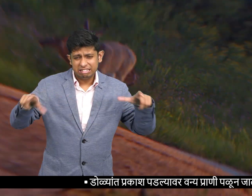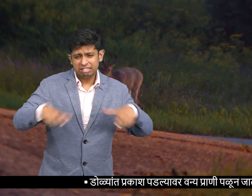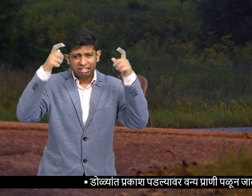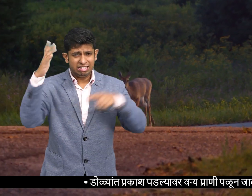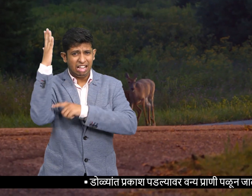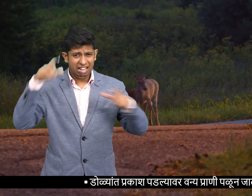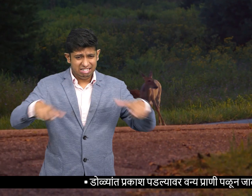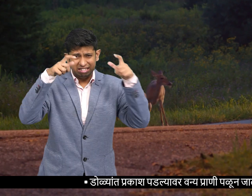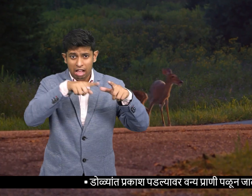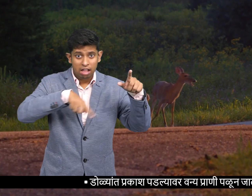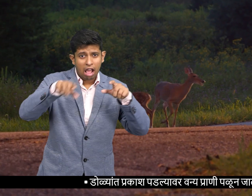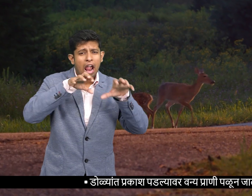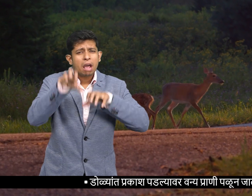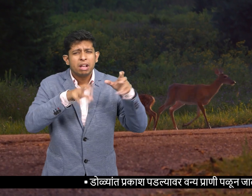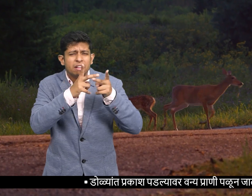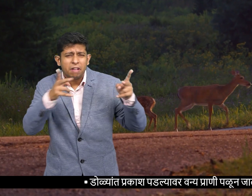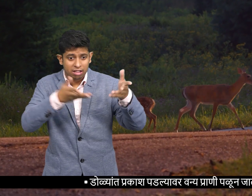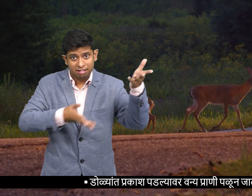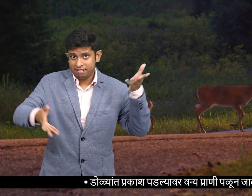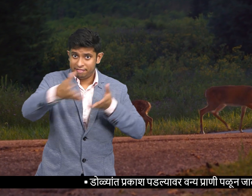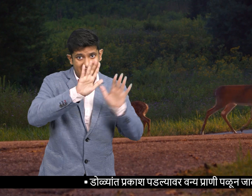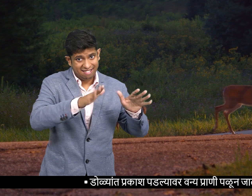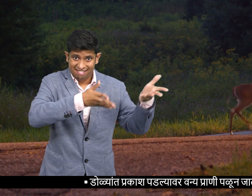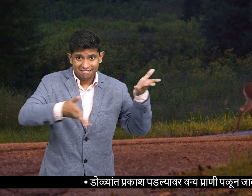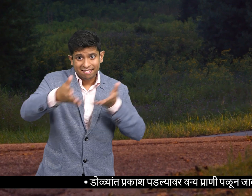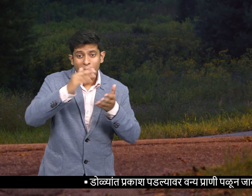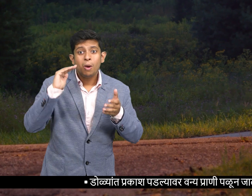डोळ्यात प्रकाश पडल्यावर वन्य प्राणी पळून जातात.